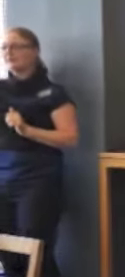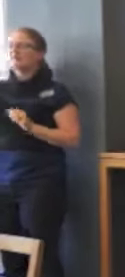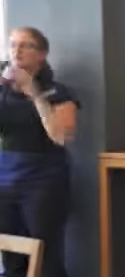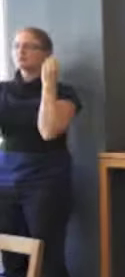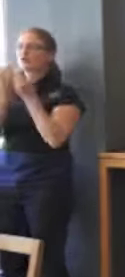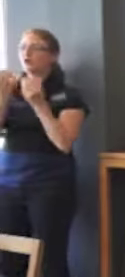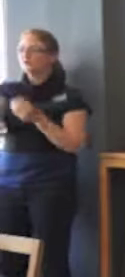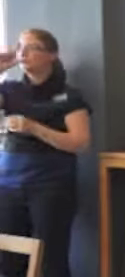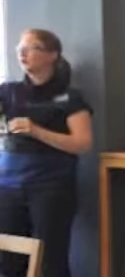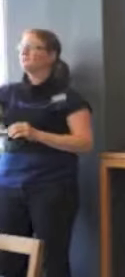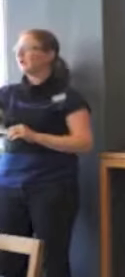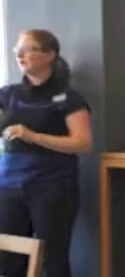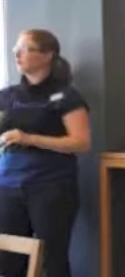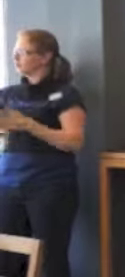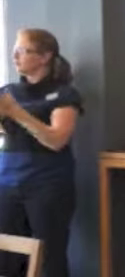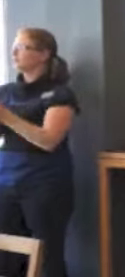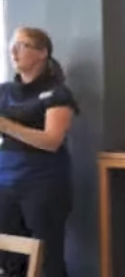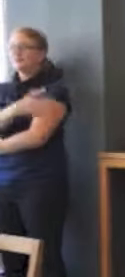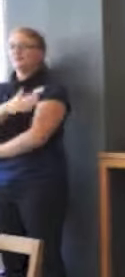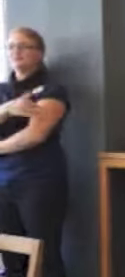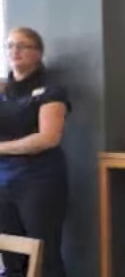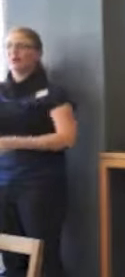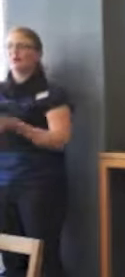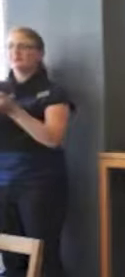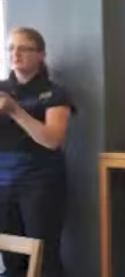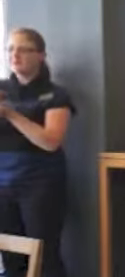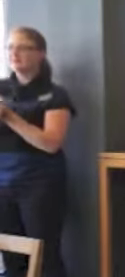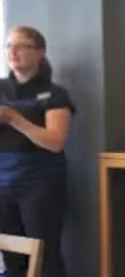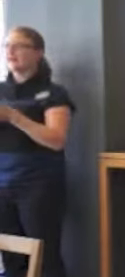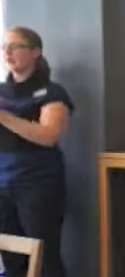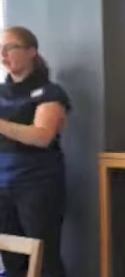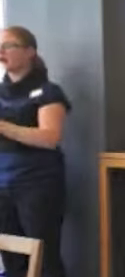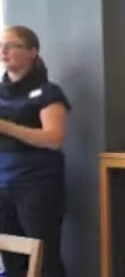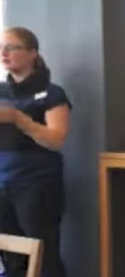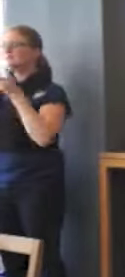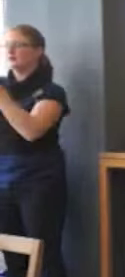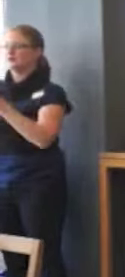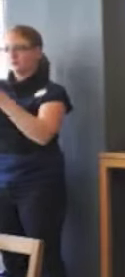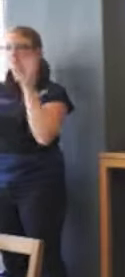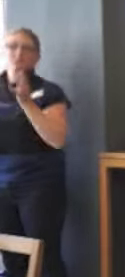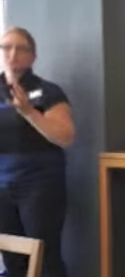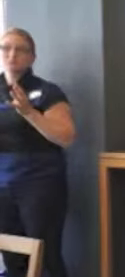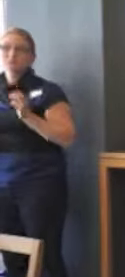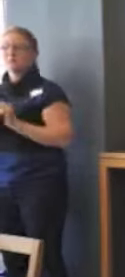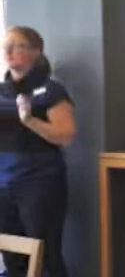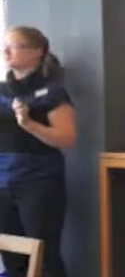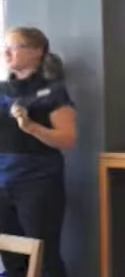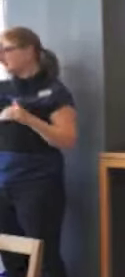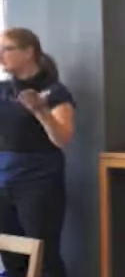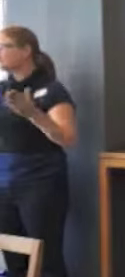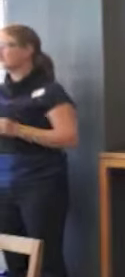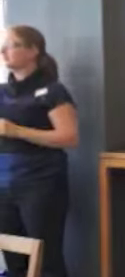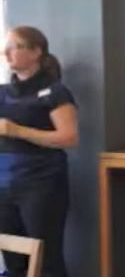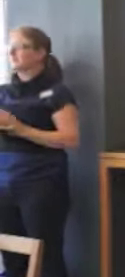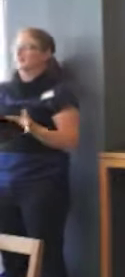utan de köpte tjänster, tvätt, lagning, flytt och lite annat av dem. Nu har vi kopplat ihop